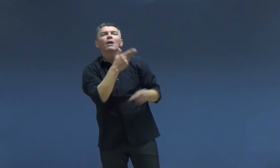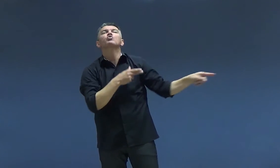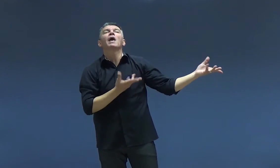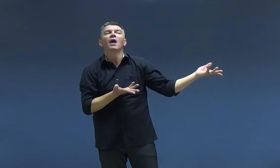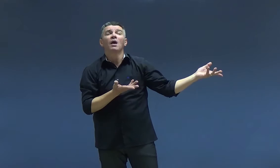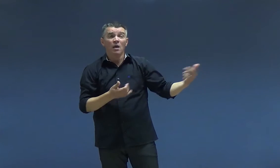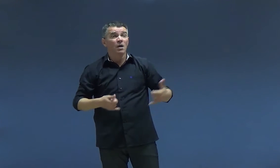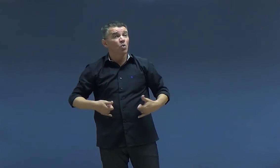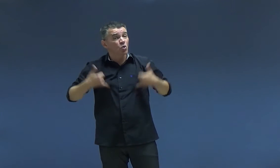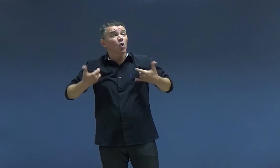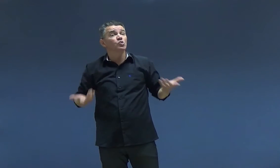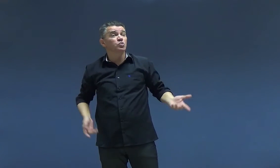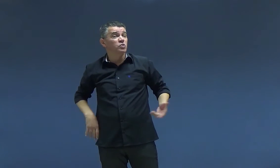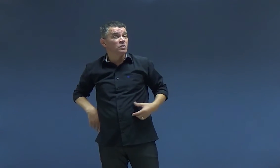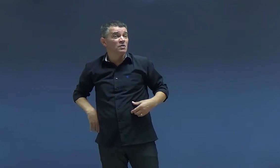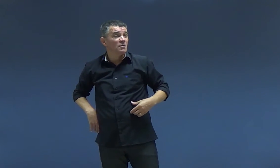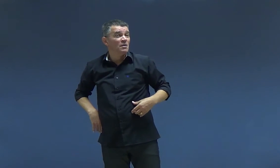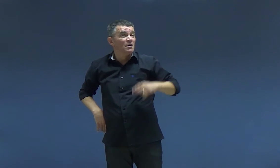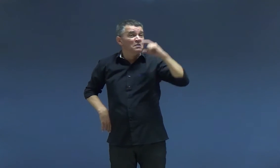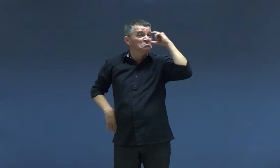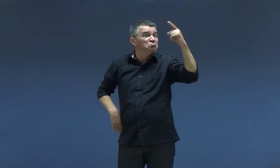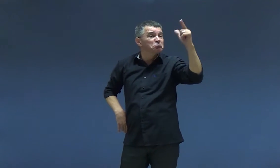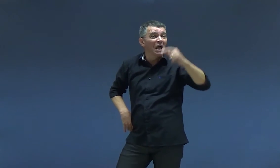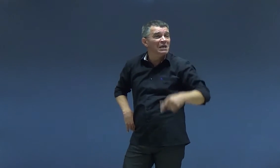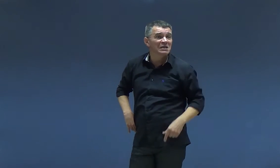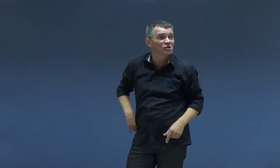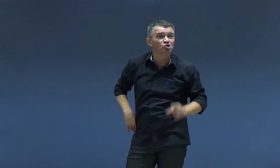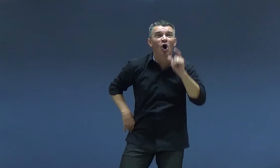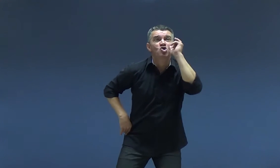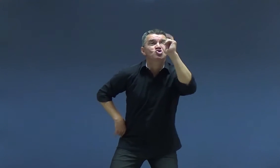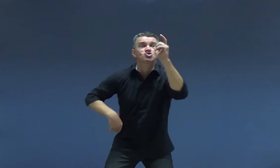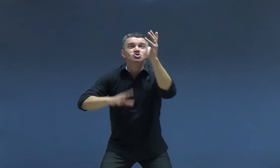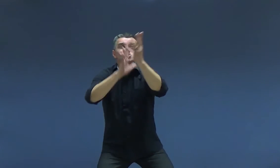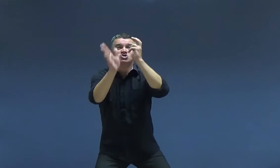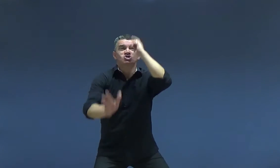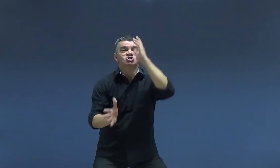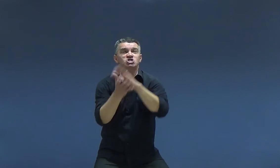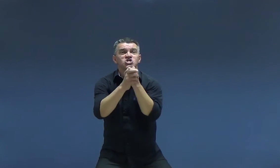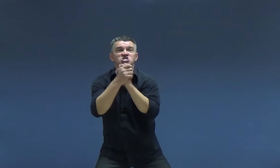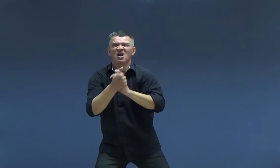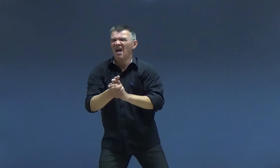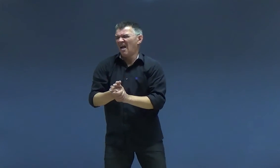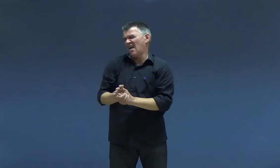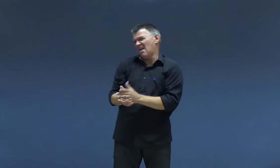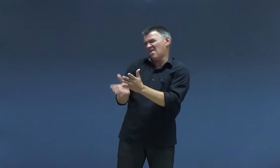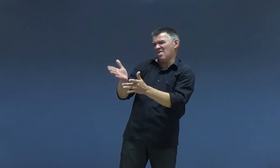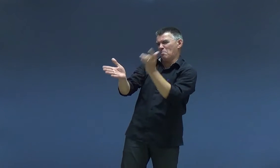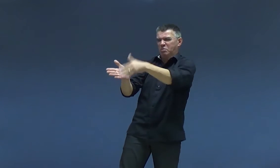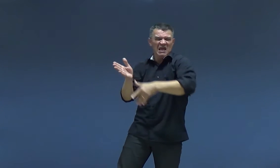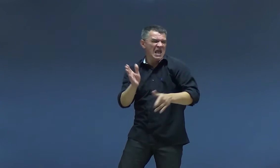é? Por quê? Parece que é orgulho isso, não é? Ai, a pessoa sabe sinais, entender